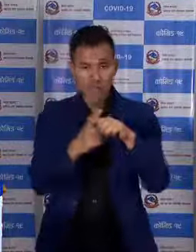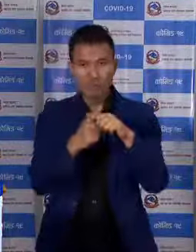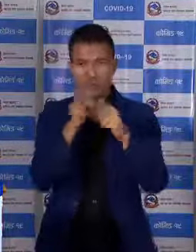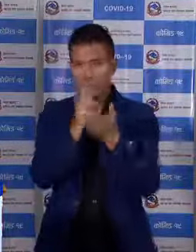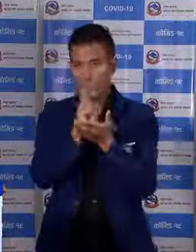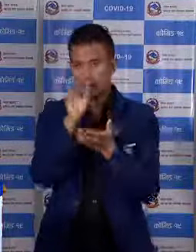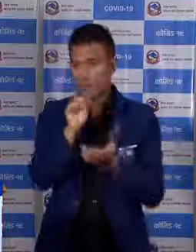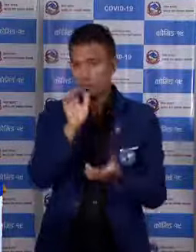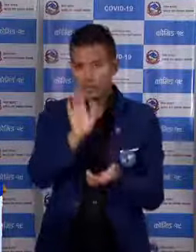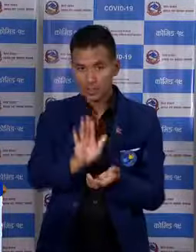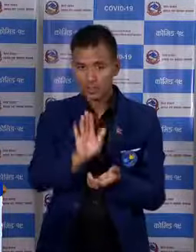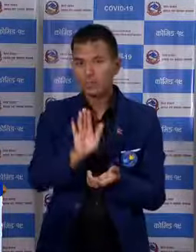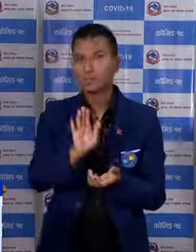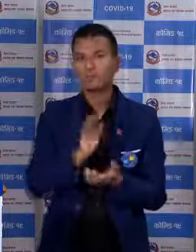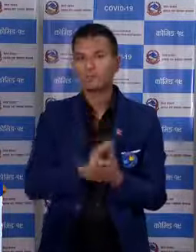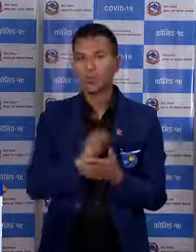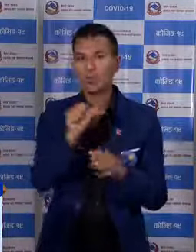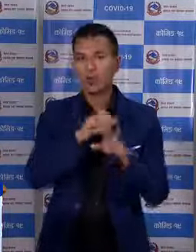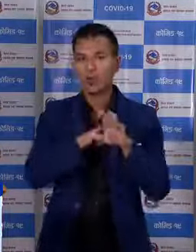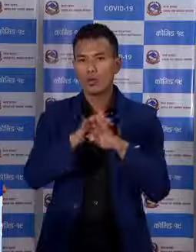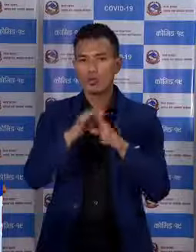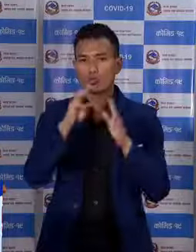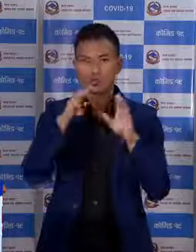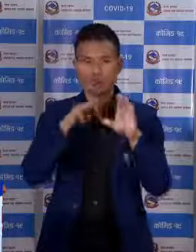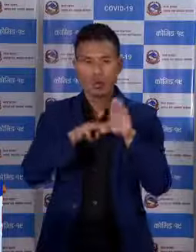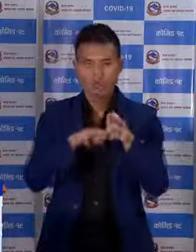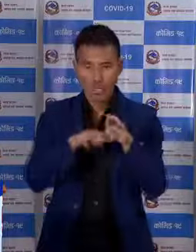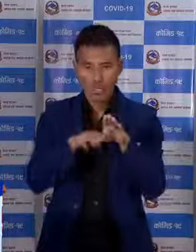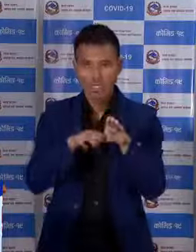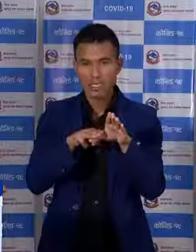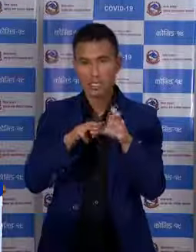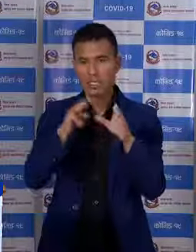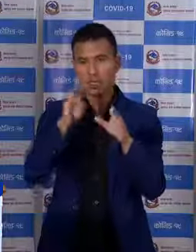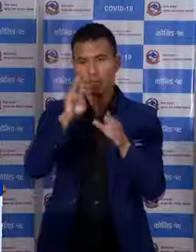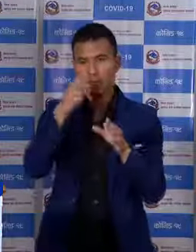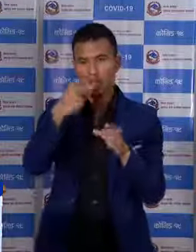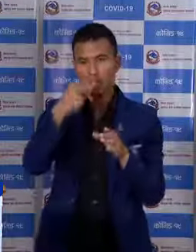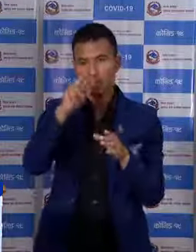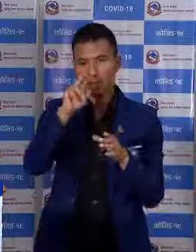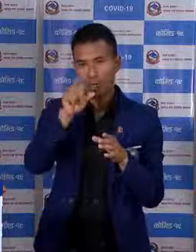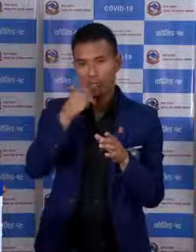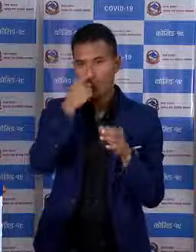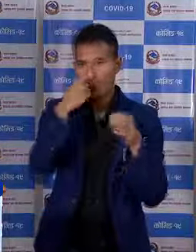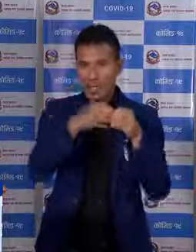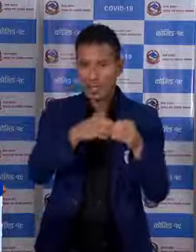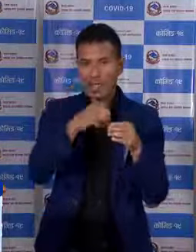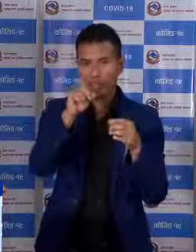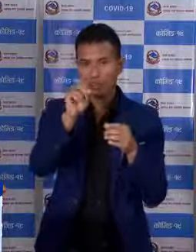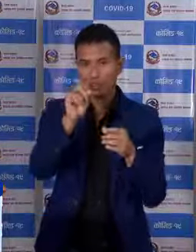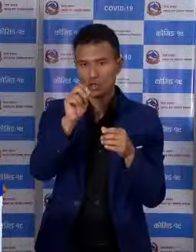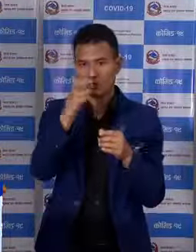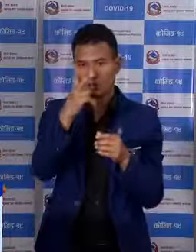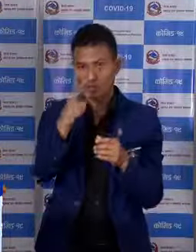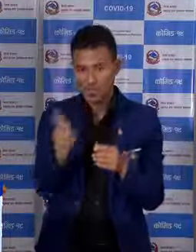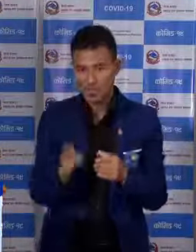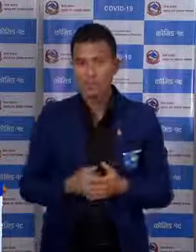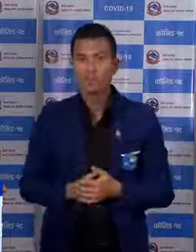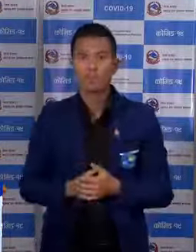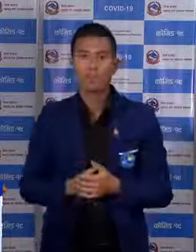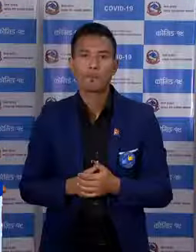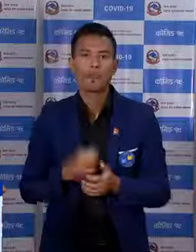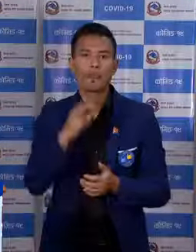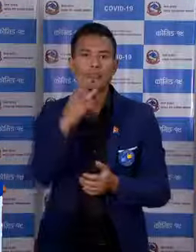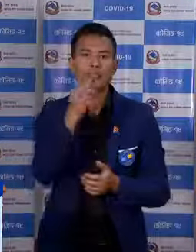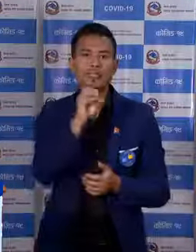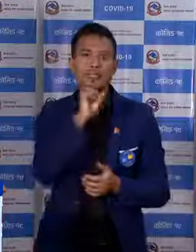रिपोर्ट आयेको छो उन्हारु मत्तरी मनरा गाउपाली का 10 का 2 जाना उन्हों छो